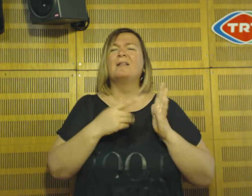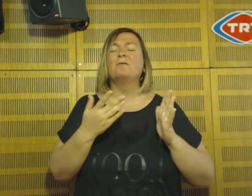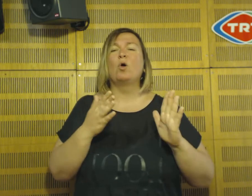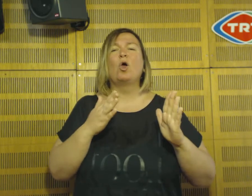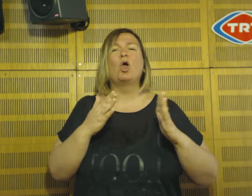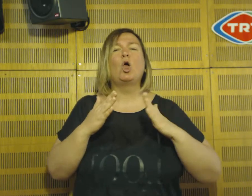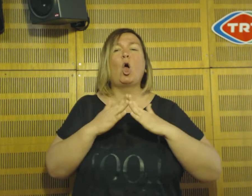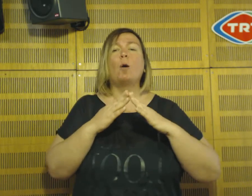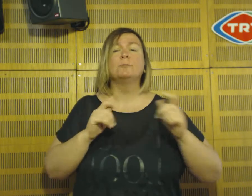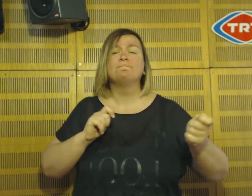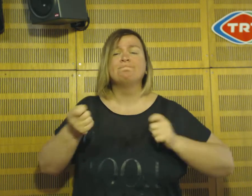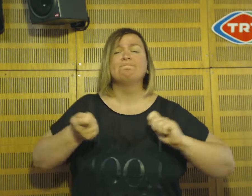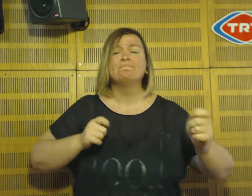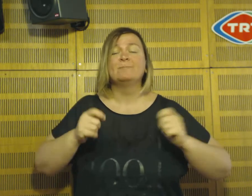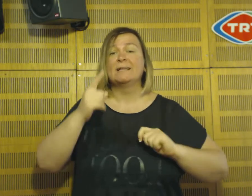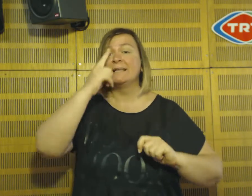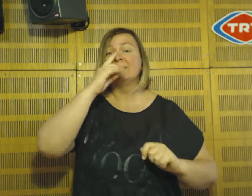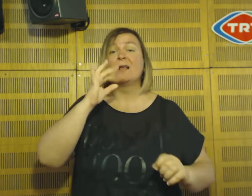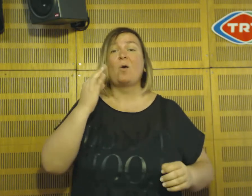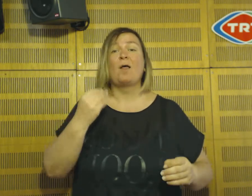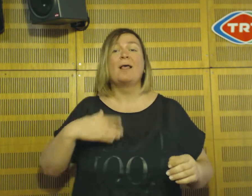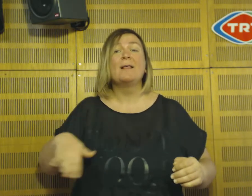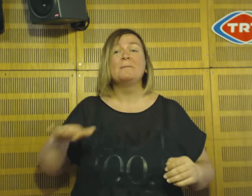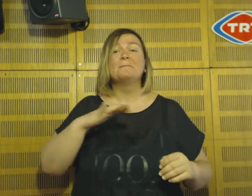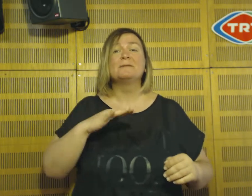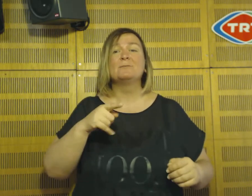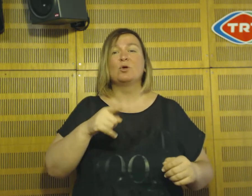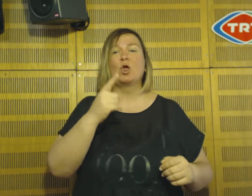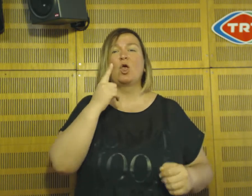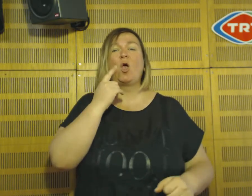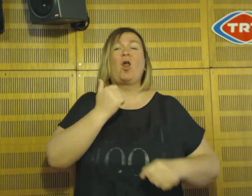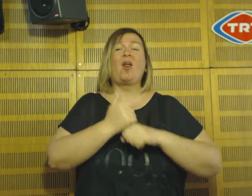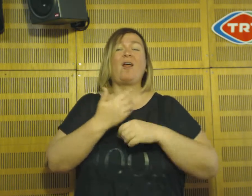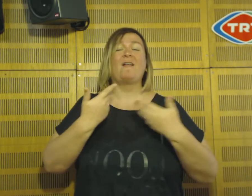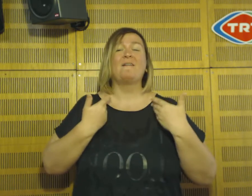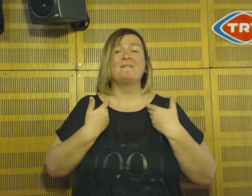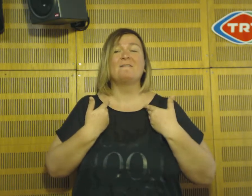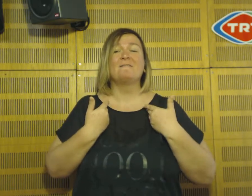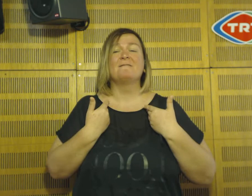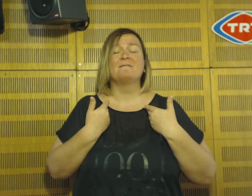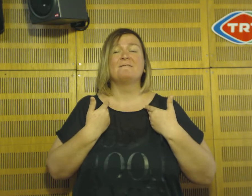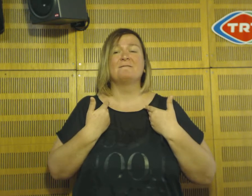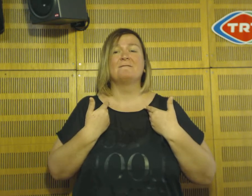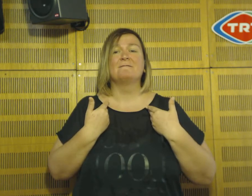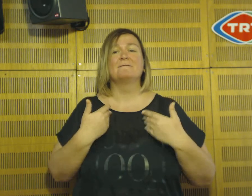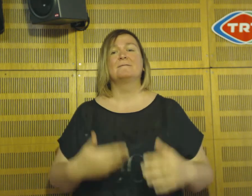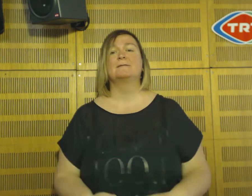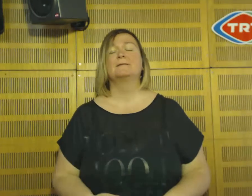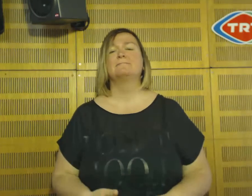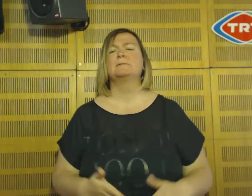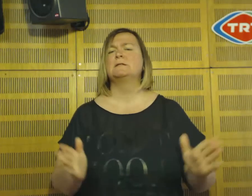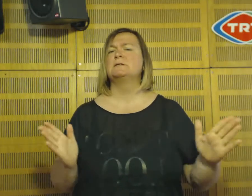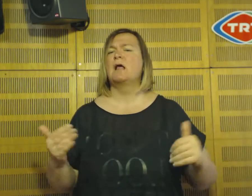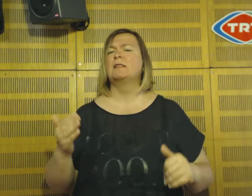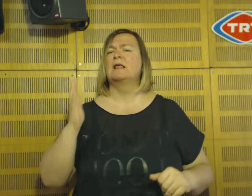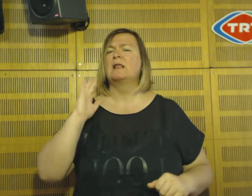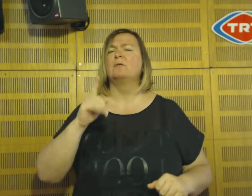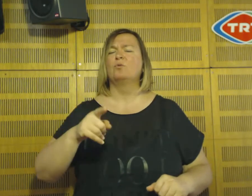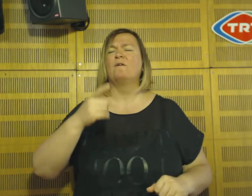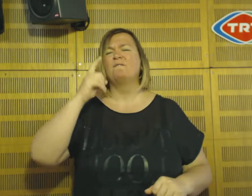komşuları örgütlemek, insan olarak hepimizin bunu görev edinmesini sağlamak. Sandığa giderken bu farkındalığı oluşturduk